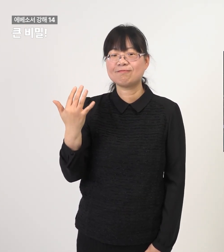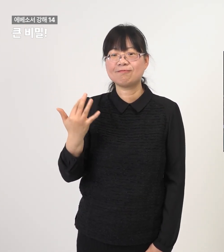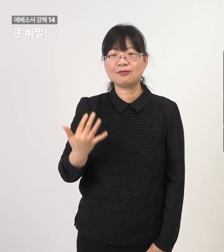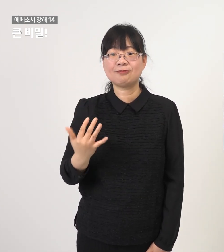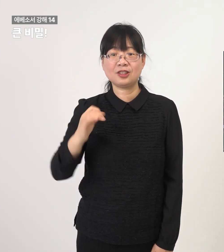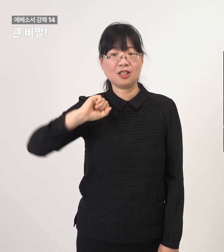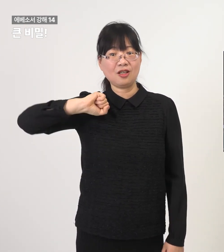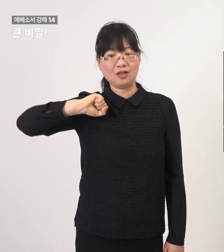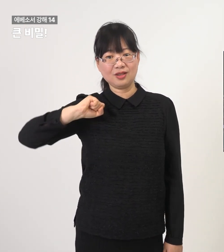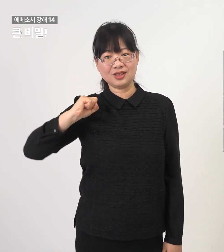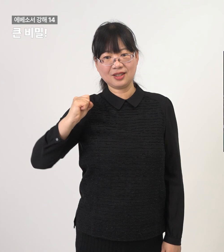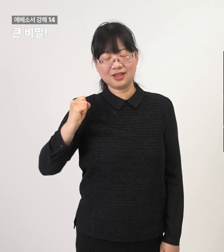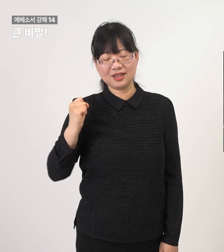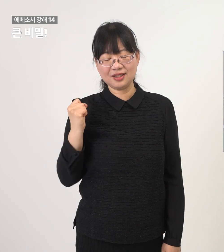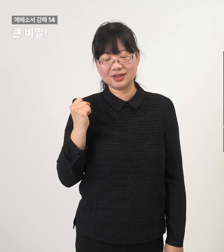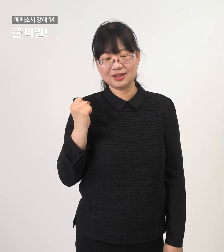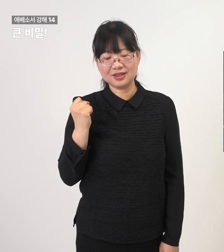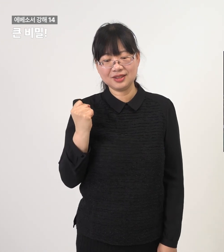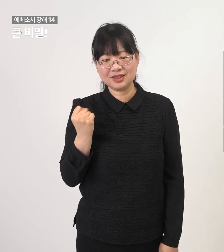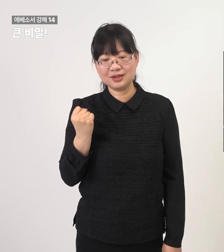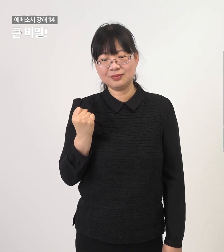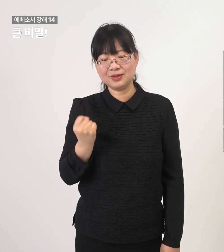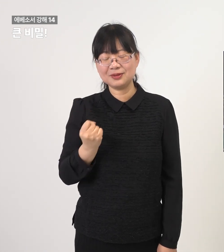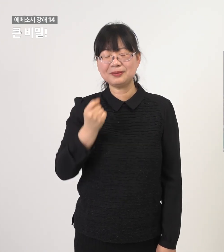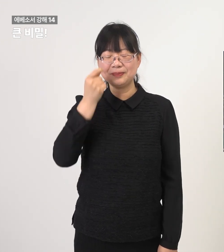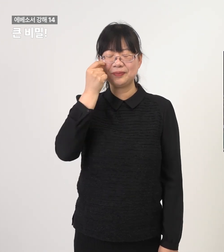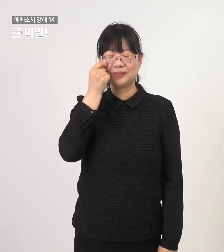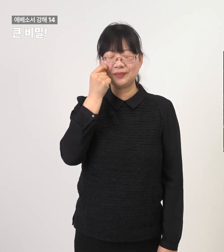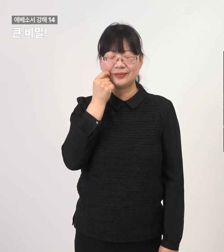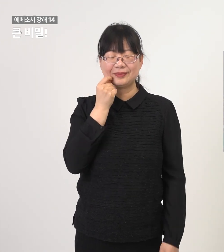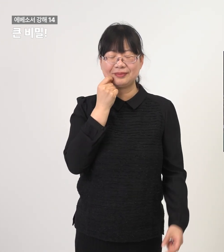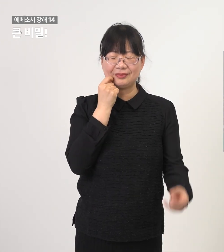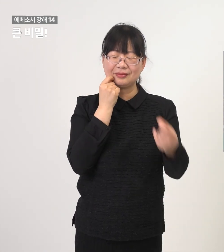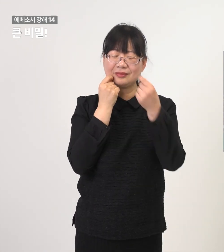아름다운 순종의